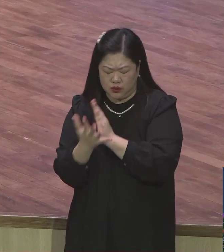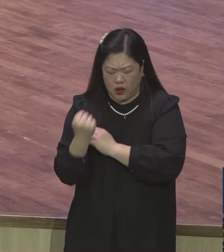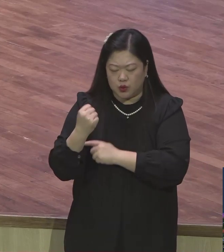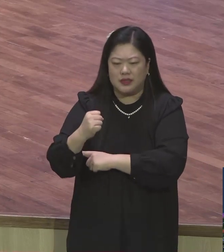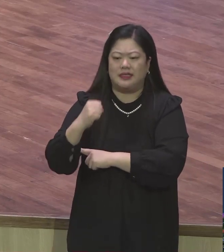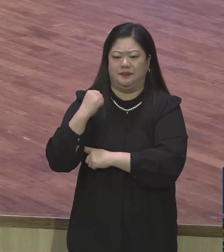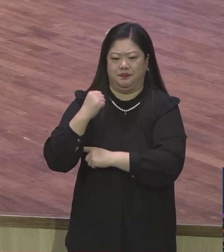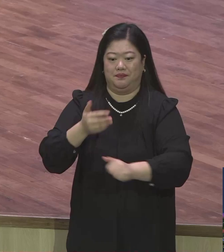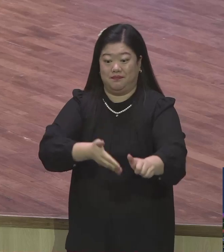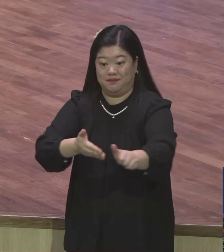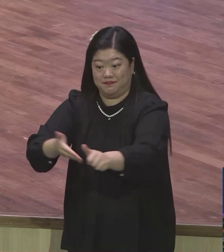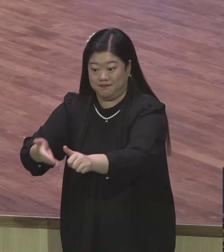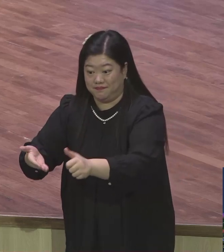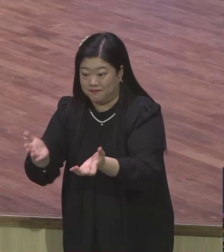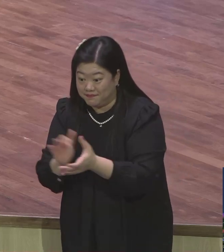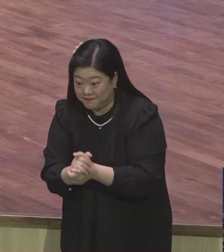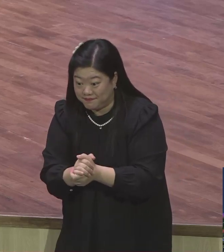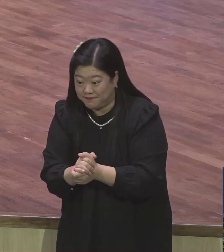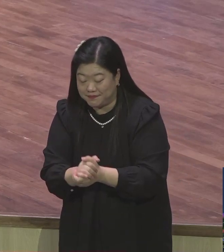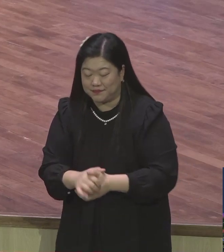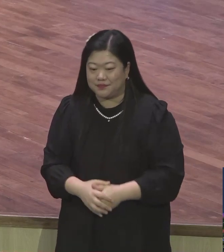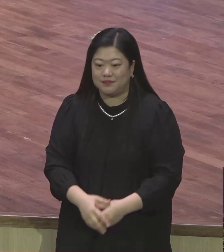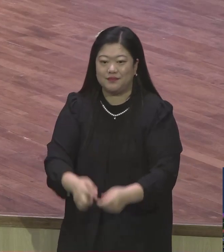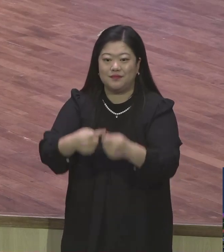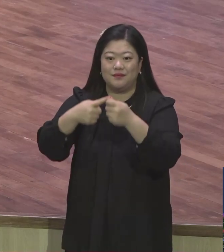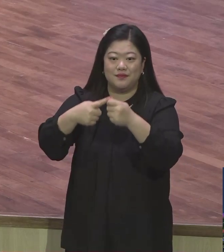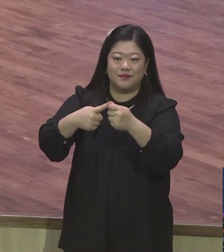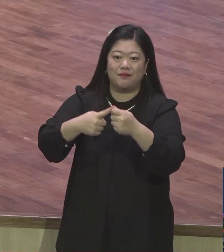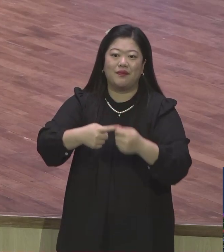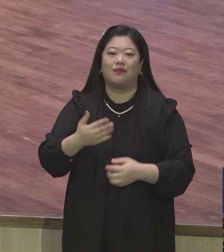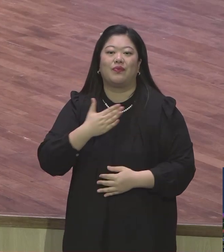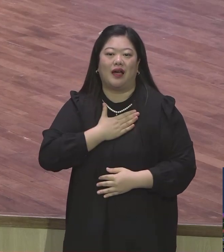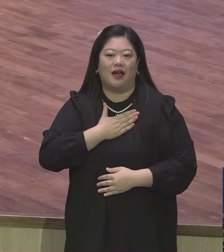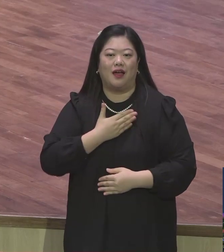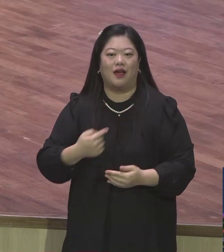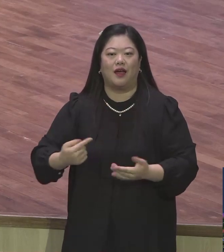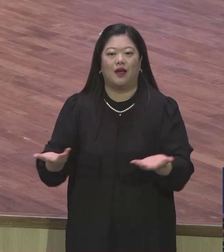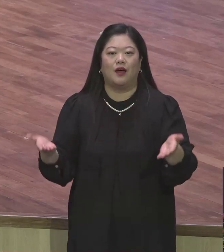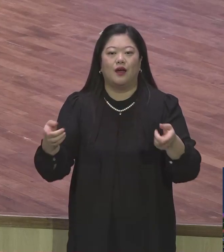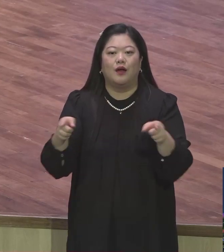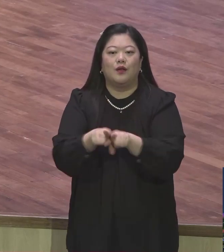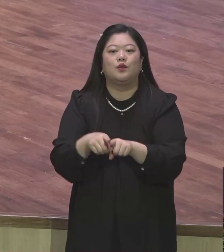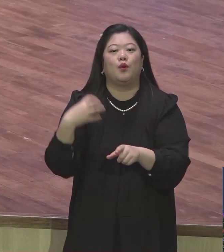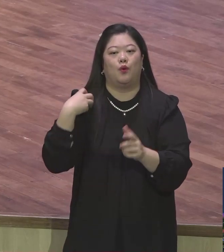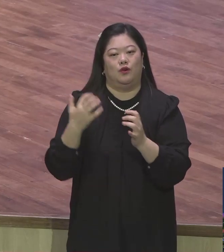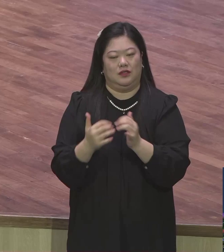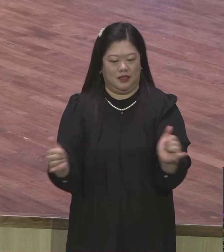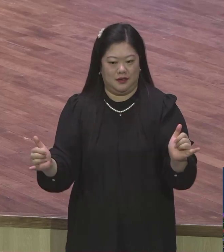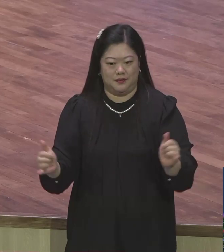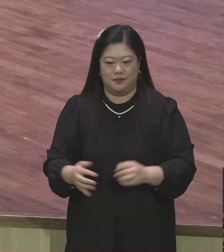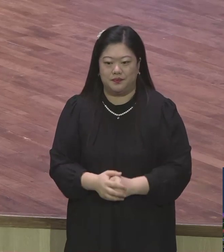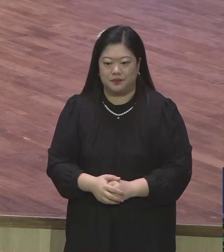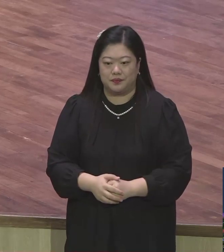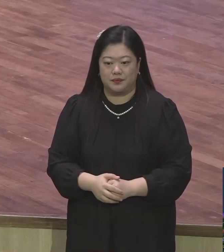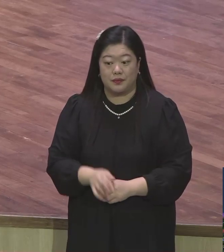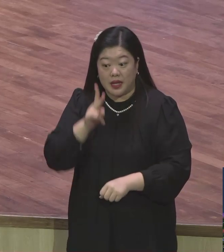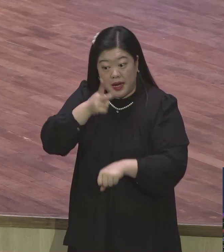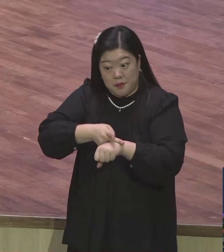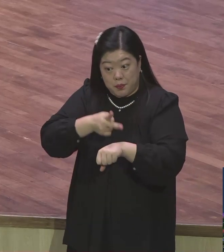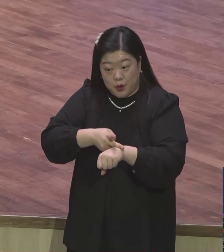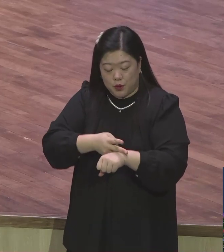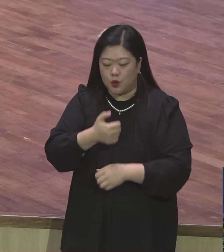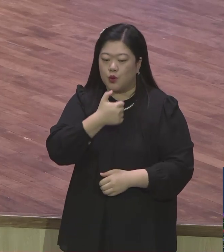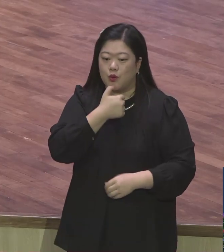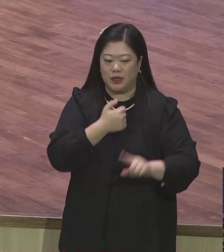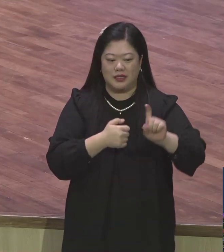나가시기를 주님으로 축복합니다. 그럼 첫째로 나의 동역자입니다. 바울은 로마서를 마무리하면서